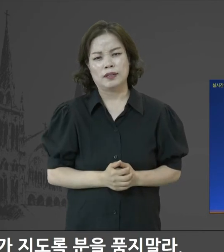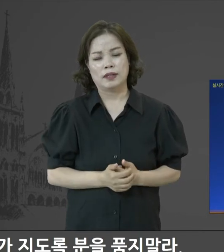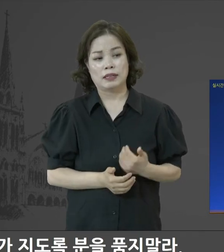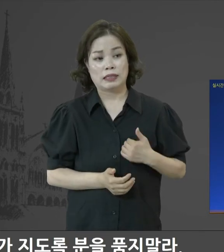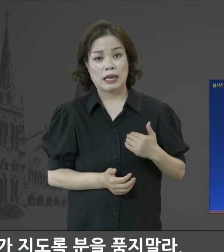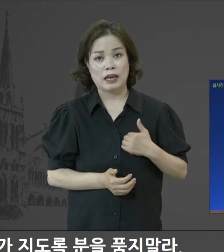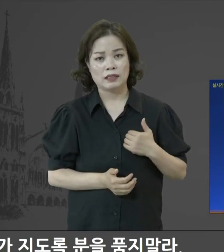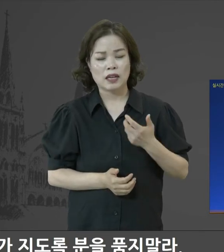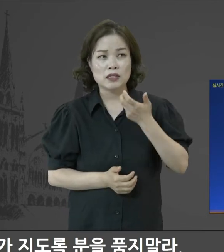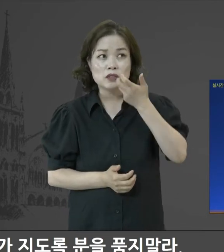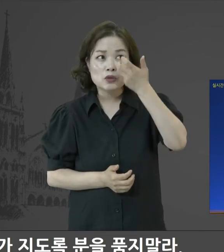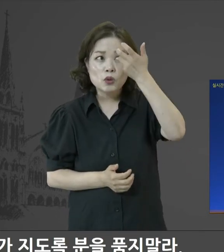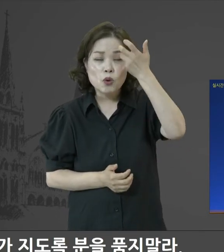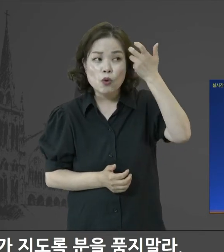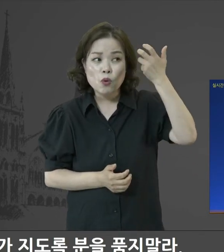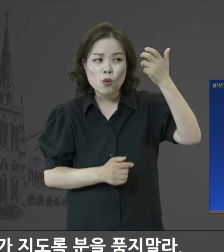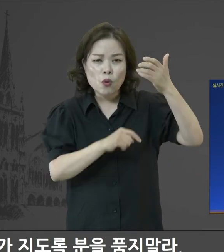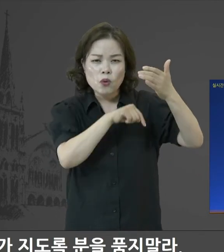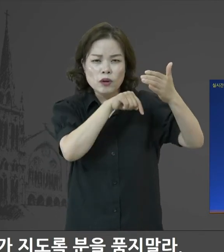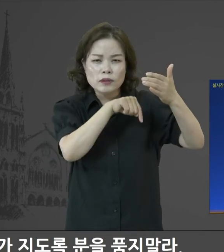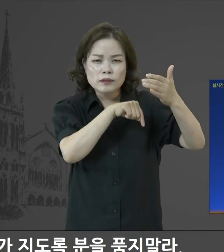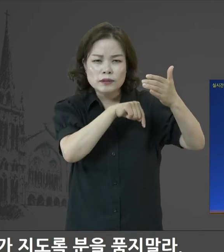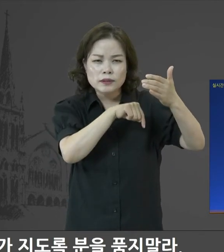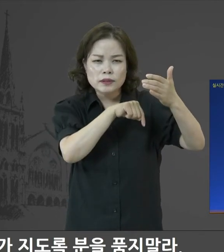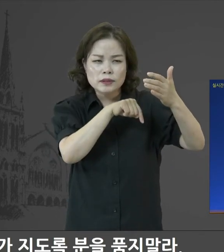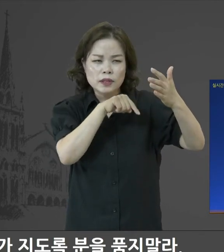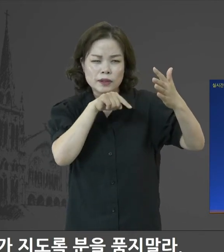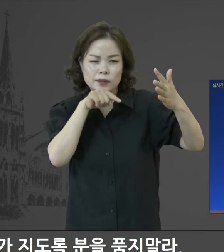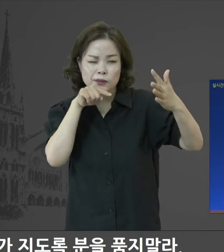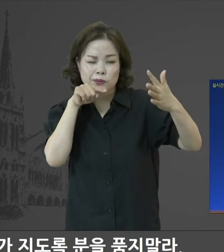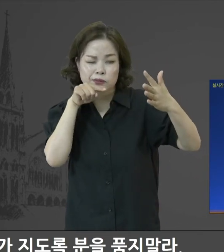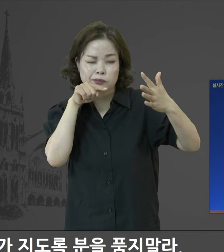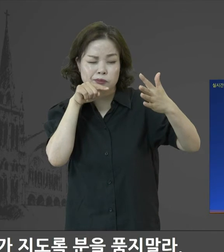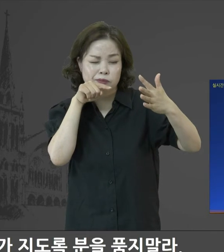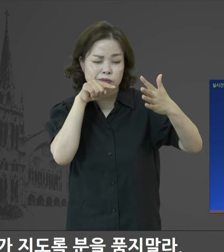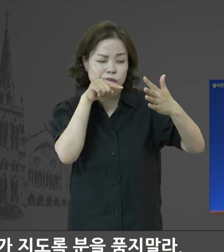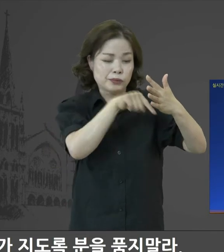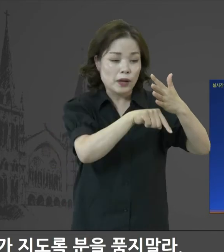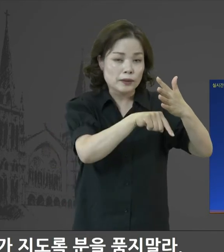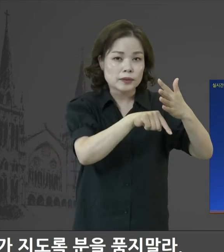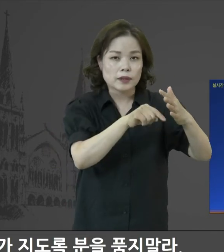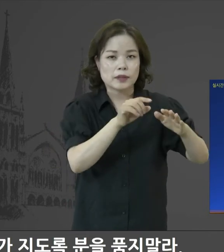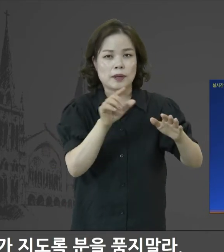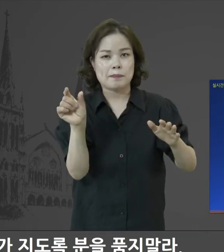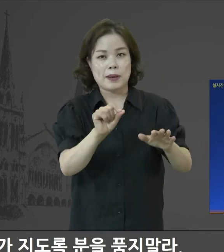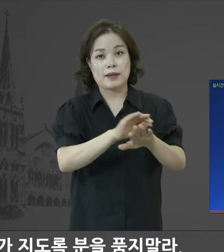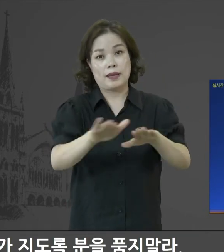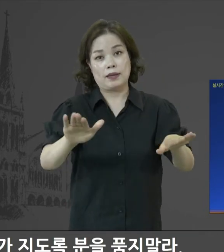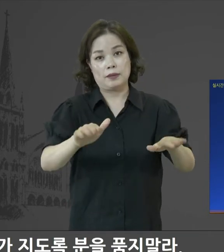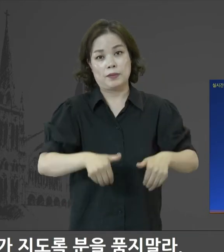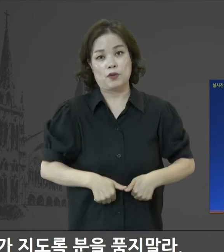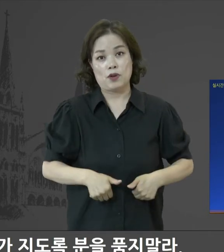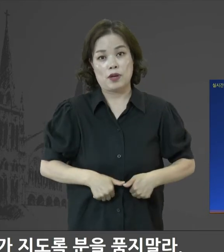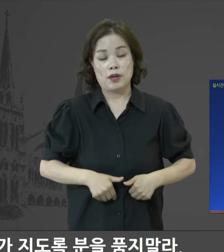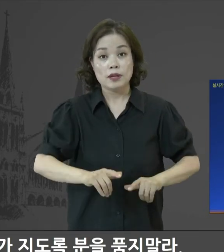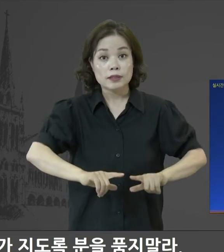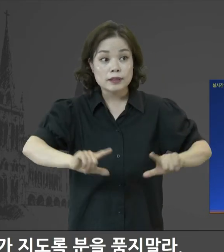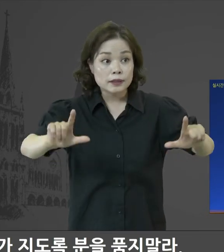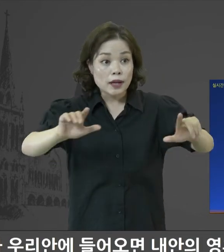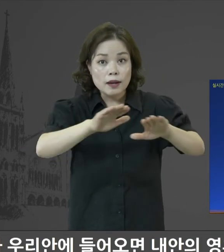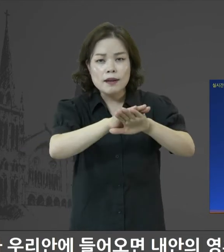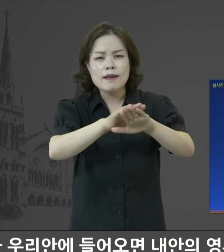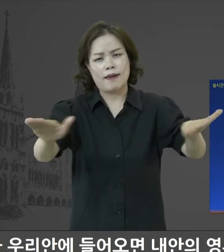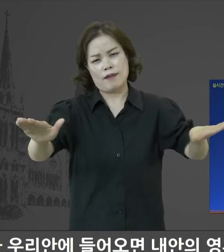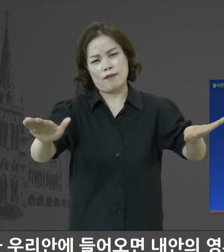내 안에 영혼 속으로 막 침투하는 그런 능력이 있습니다. 그래서 빠르게 해결해야 됩니다. 그날로